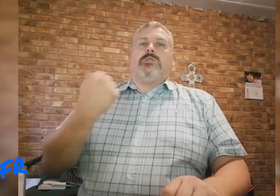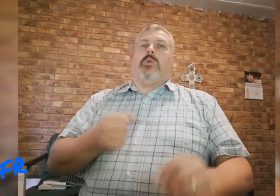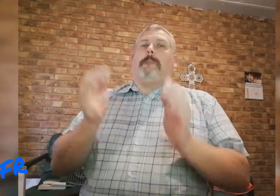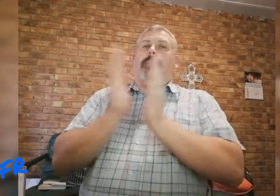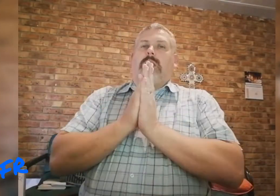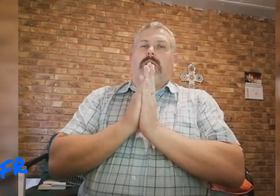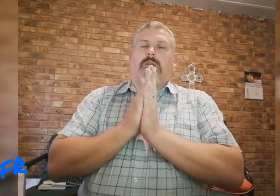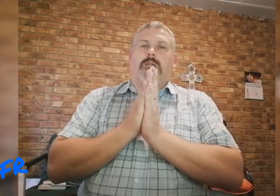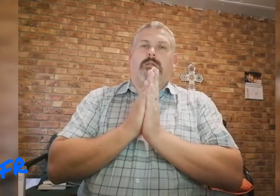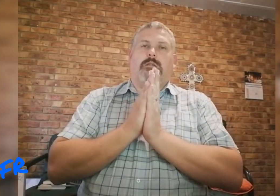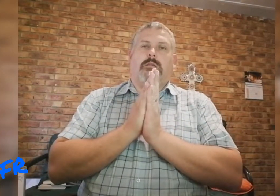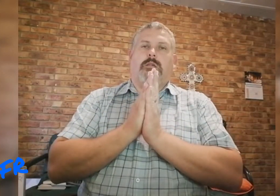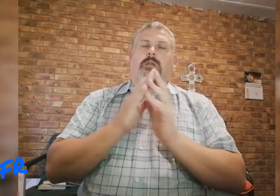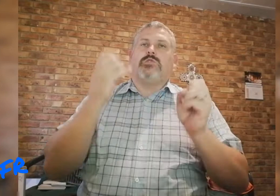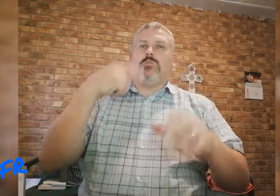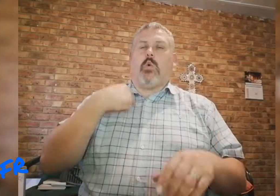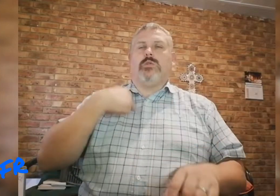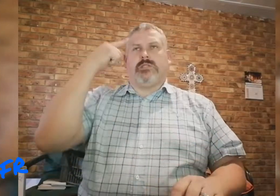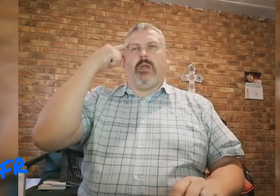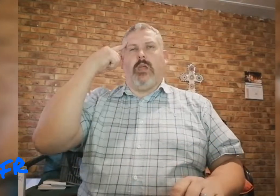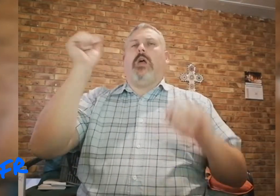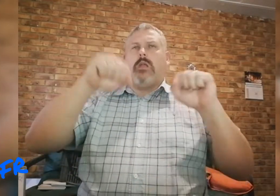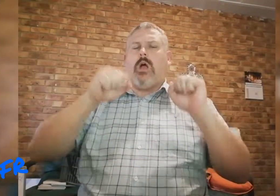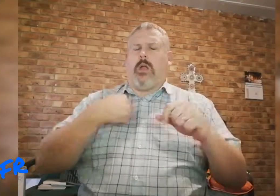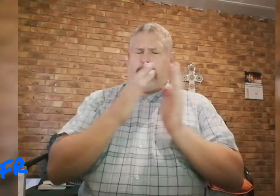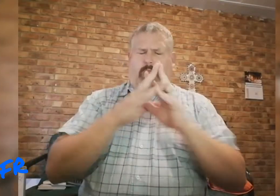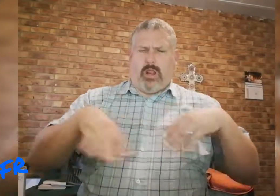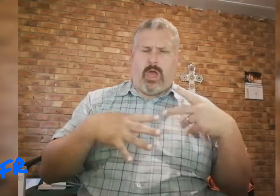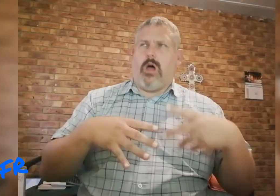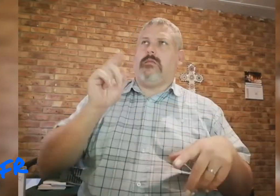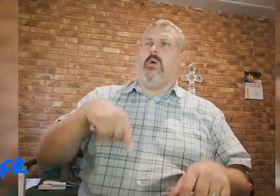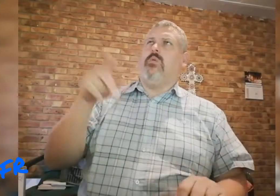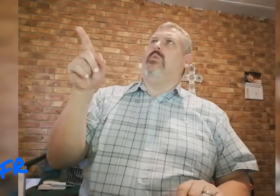ons moet bid, soms ons dan, ja, klaar,